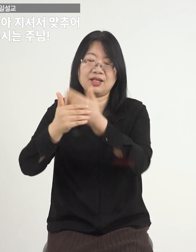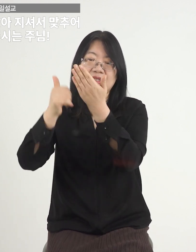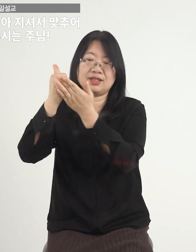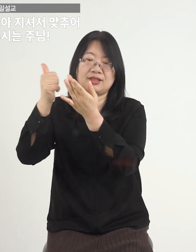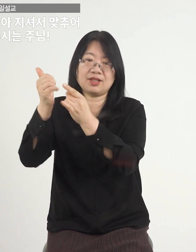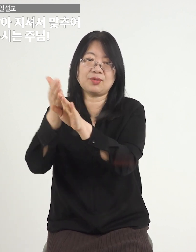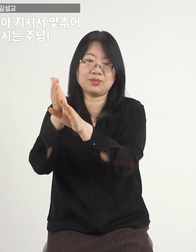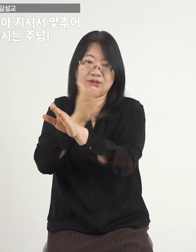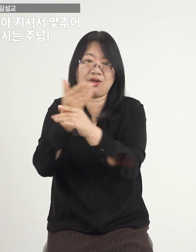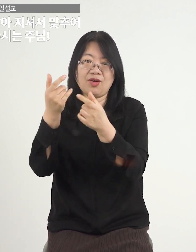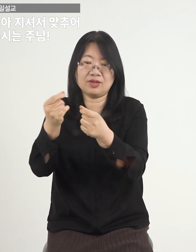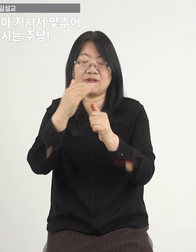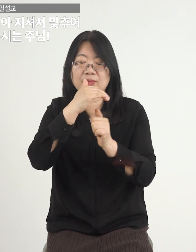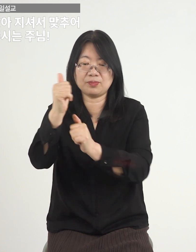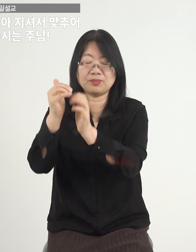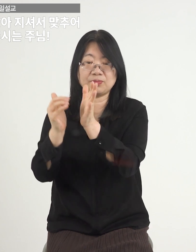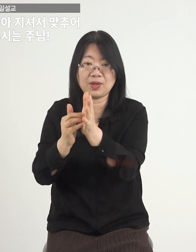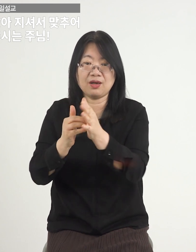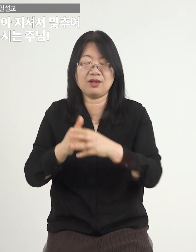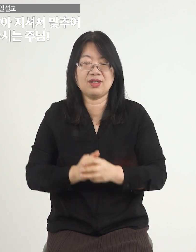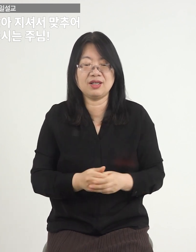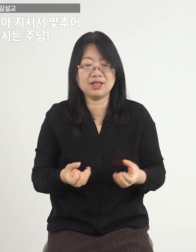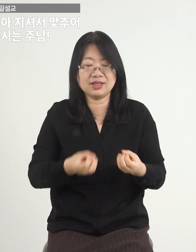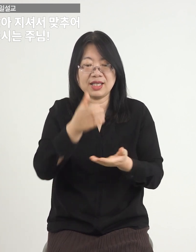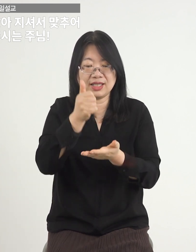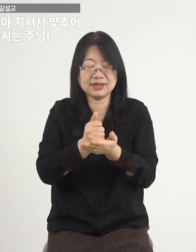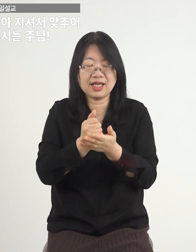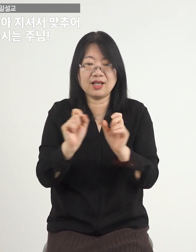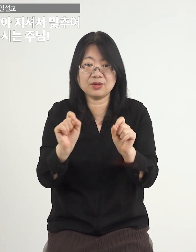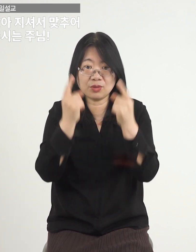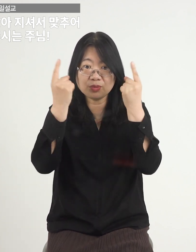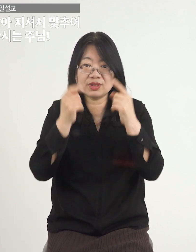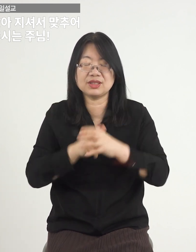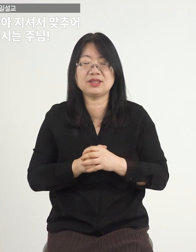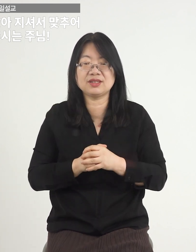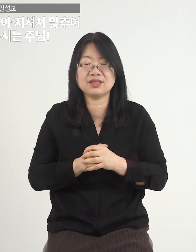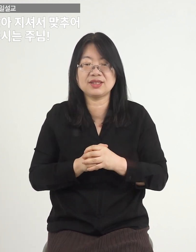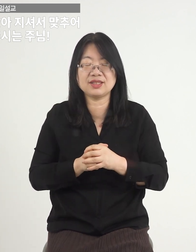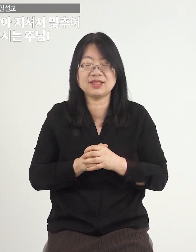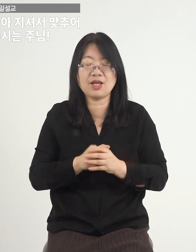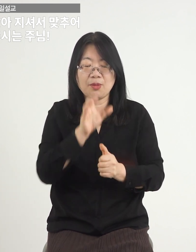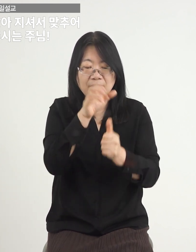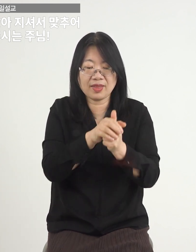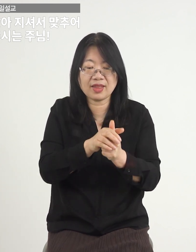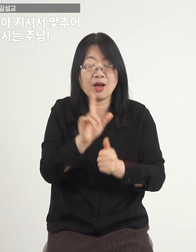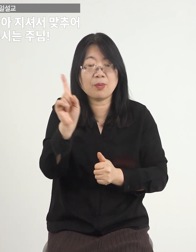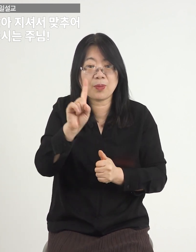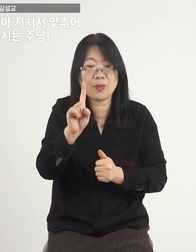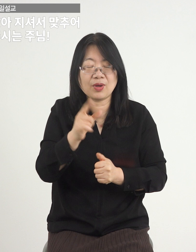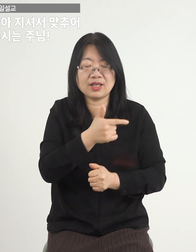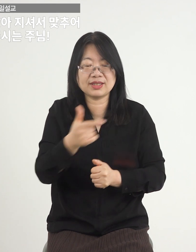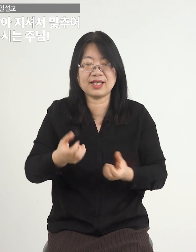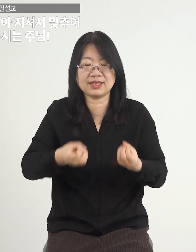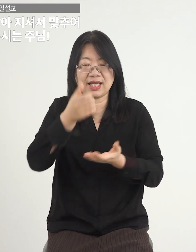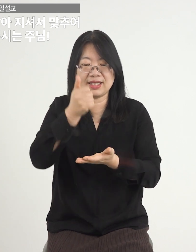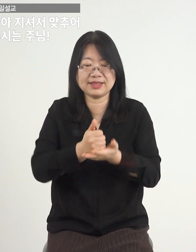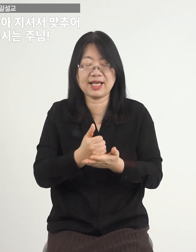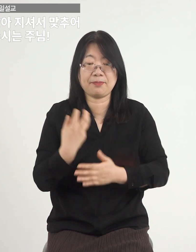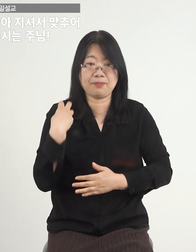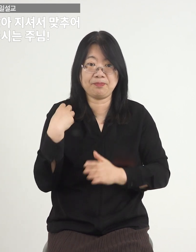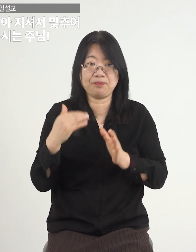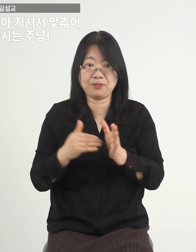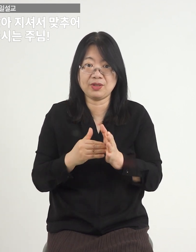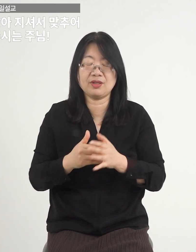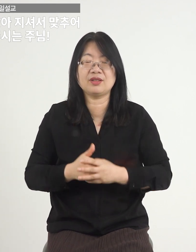하나님께 그렇게 부름을 받습니다. 제사장이면서 무슨 직책을 맡았다고요? 대제사장의